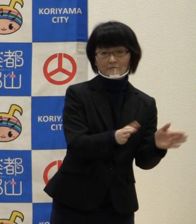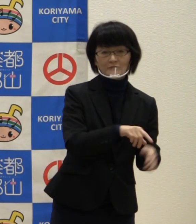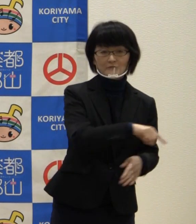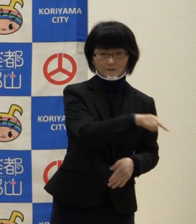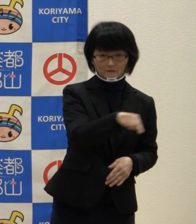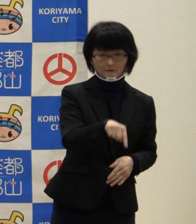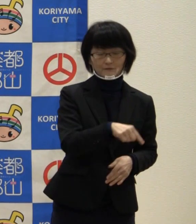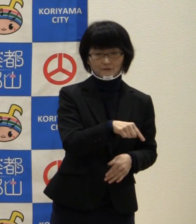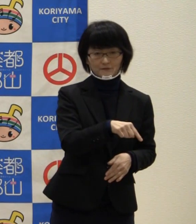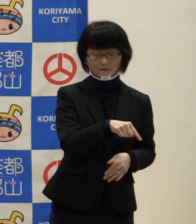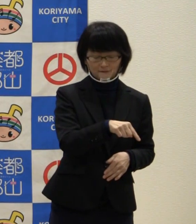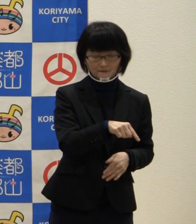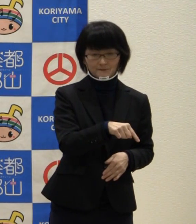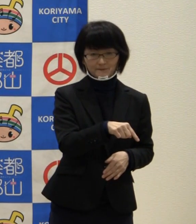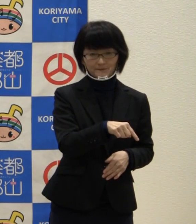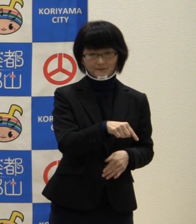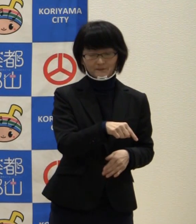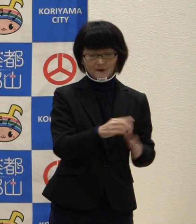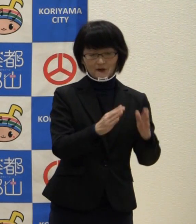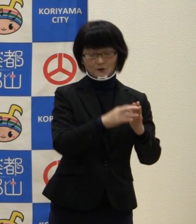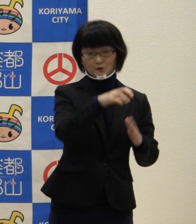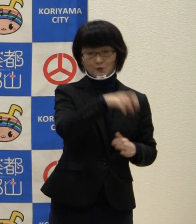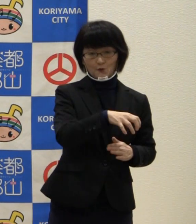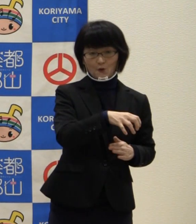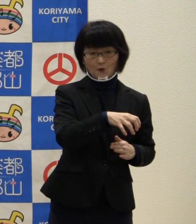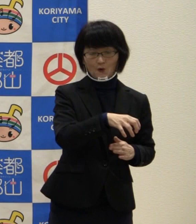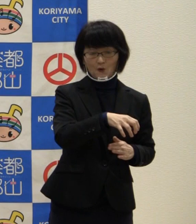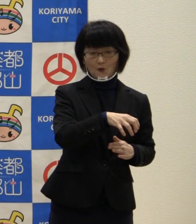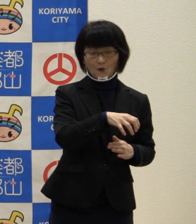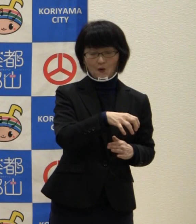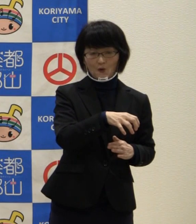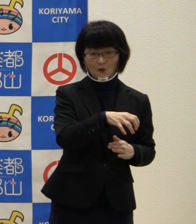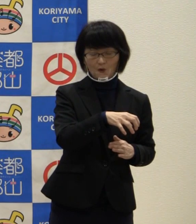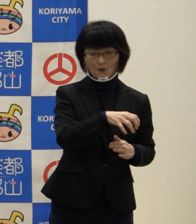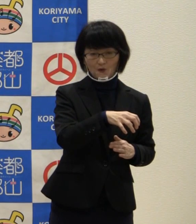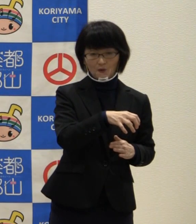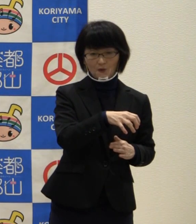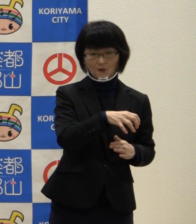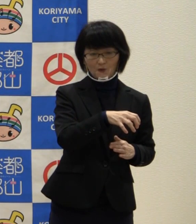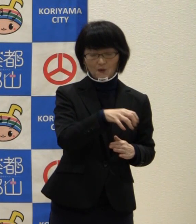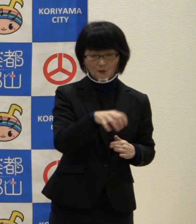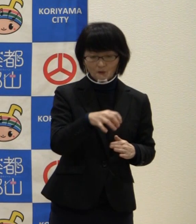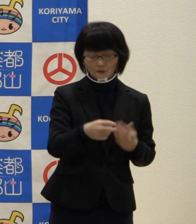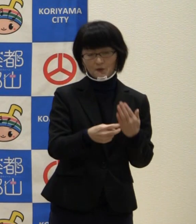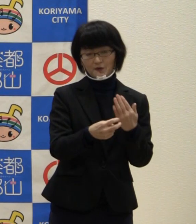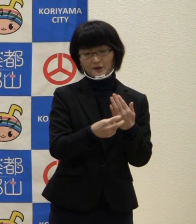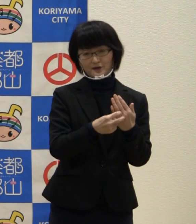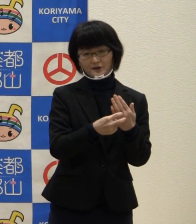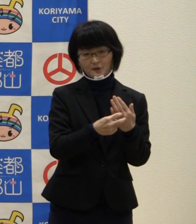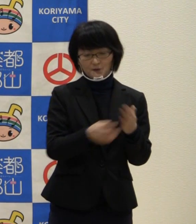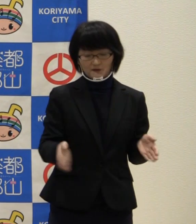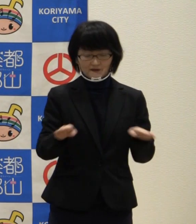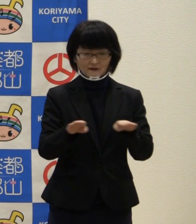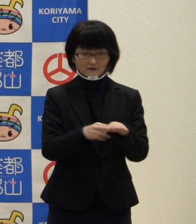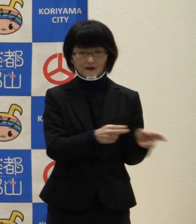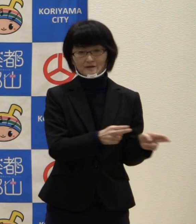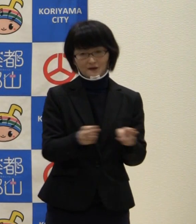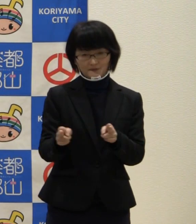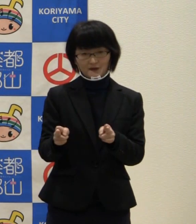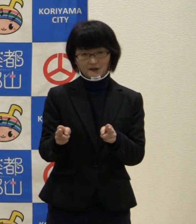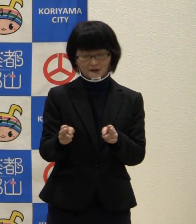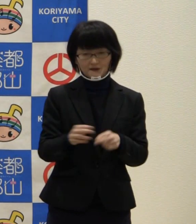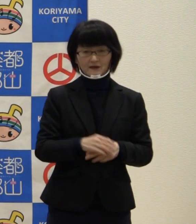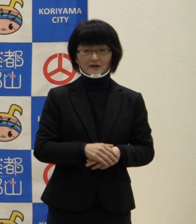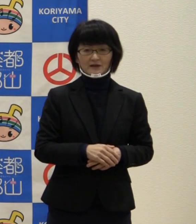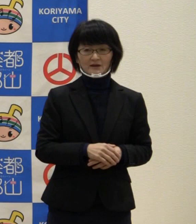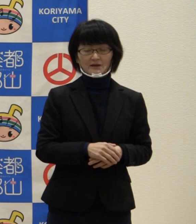建て併用住宅住居146戸の医療施設が整備されるというもの